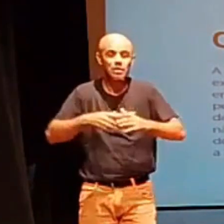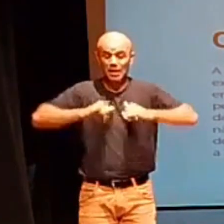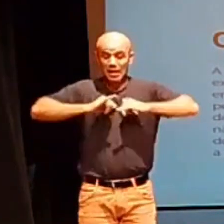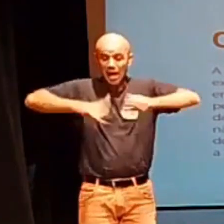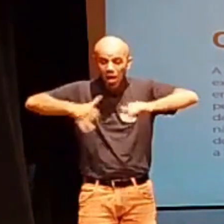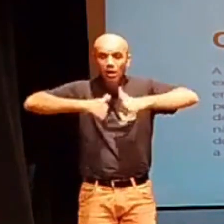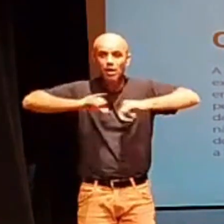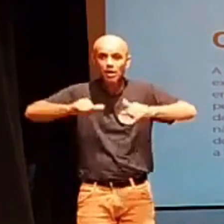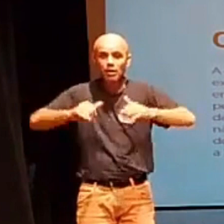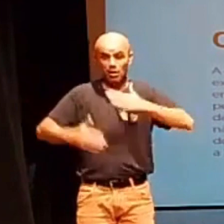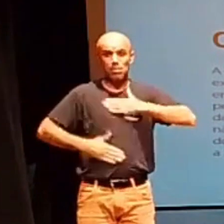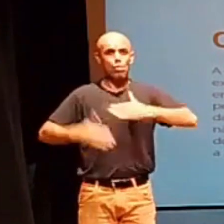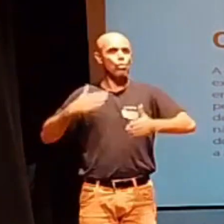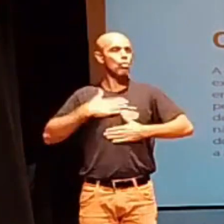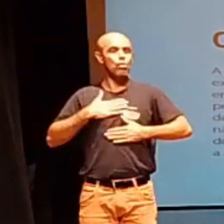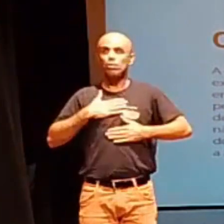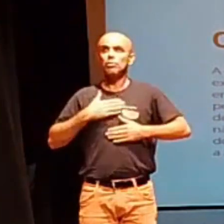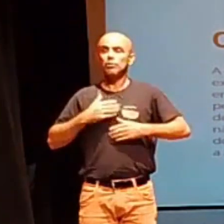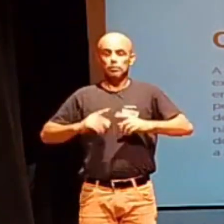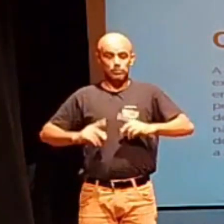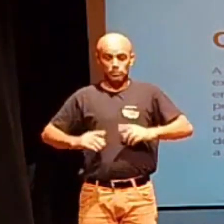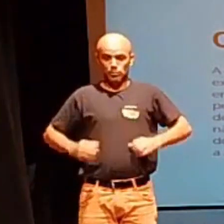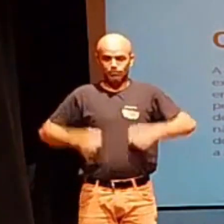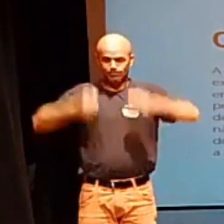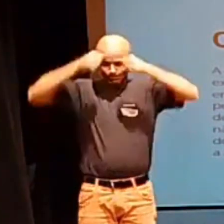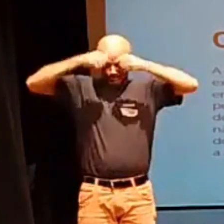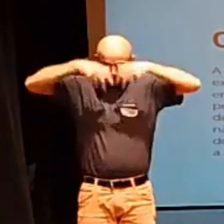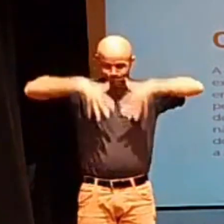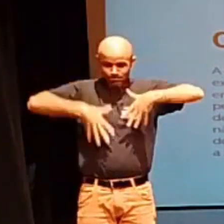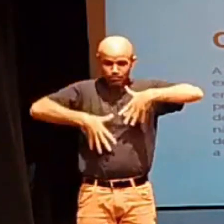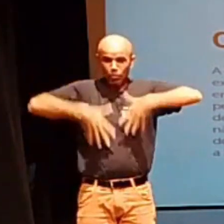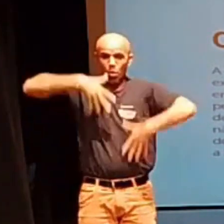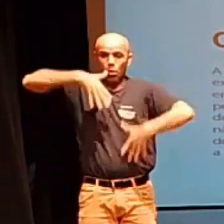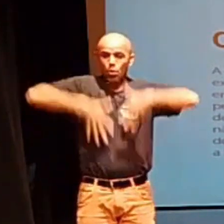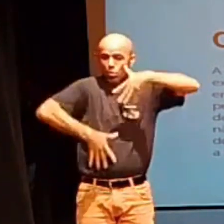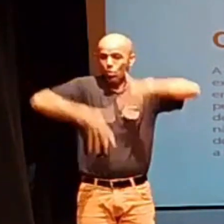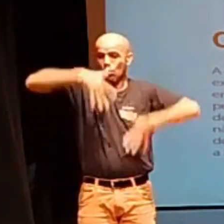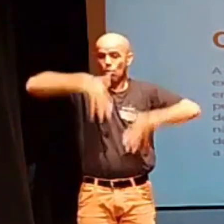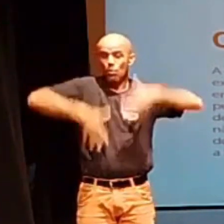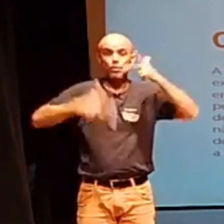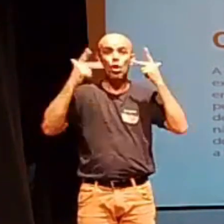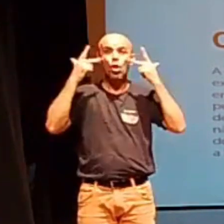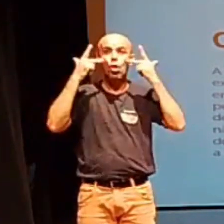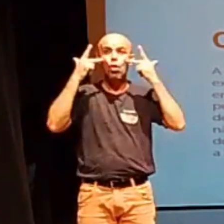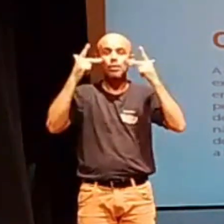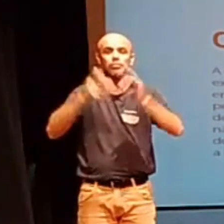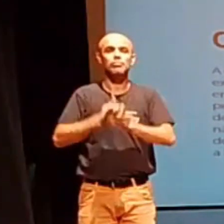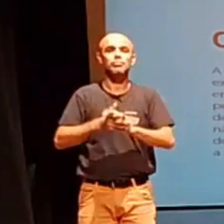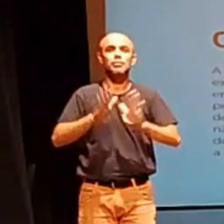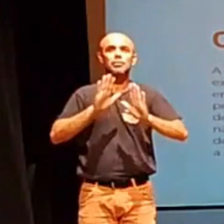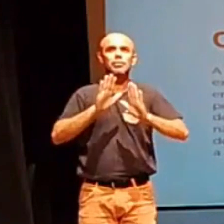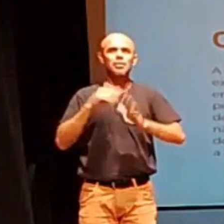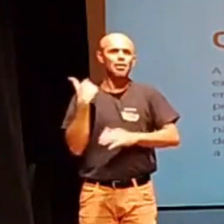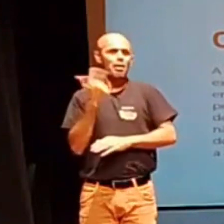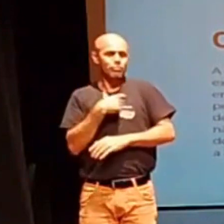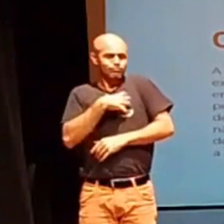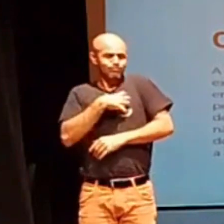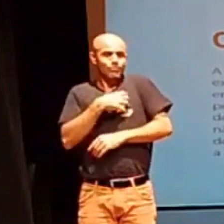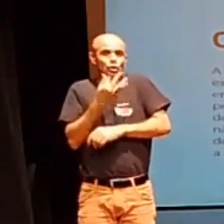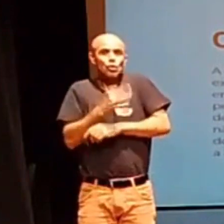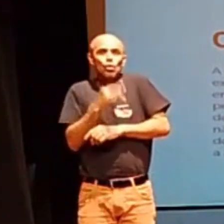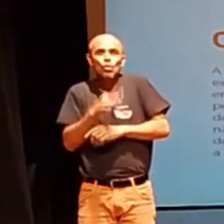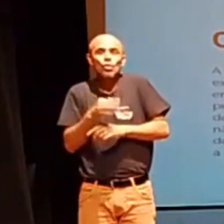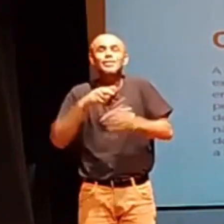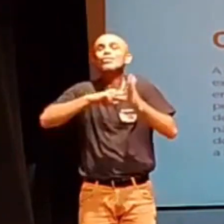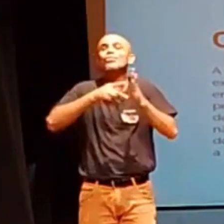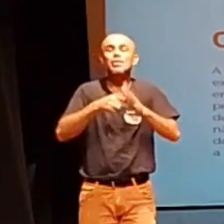corpo vai fazer tudo o que ele puder para que eu possa continuar levando a minha vida normalmente. Quando eu estou sentindo dor, é porque o meu corpo